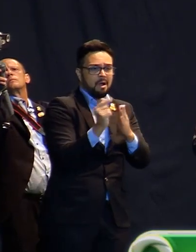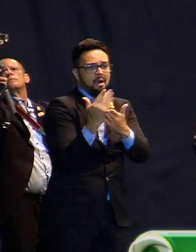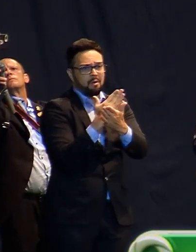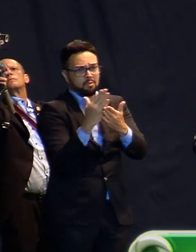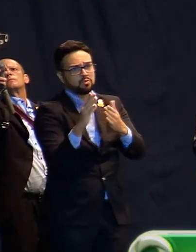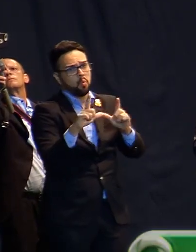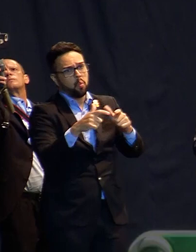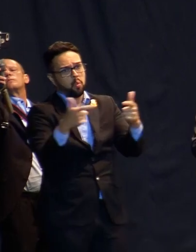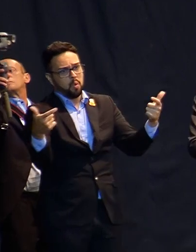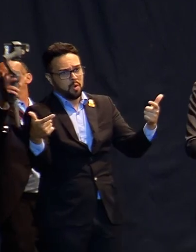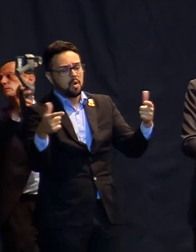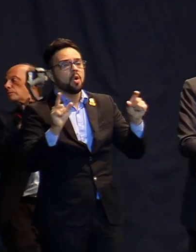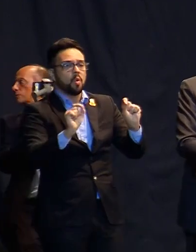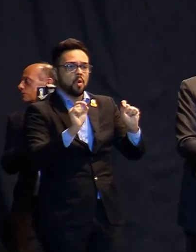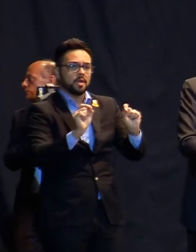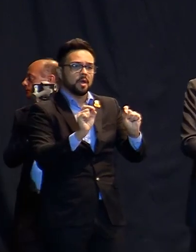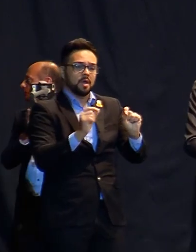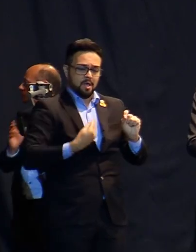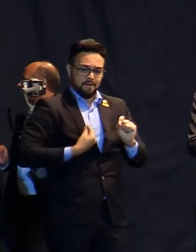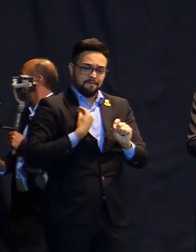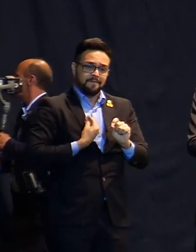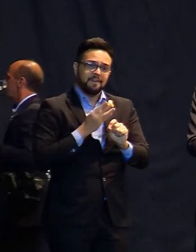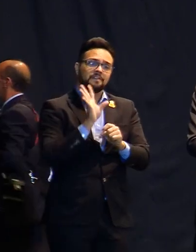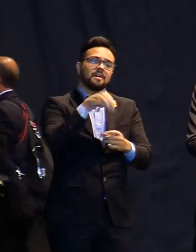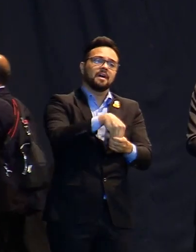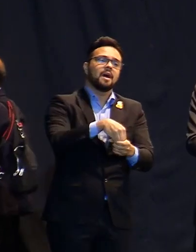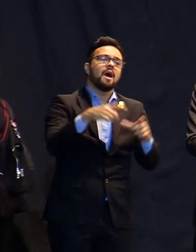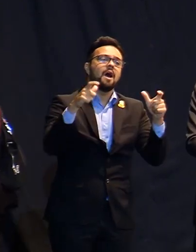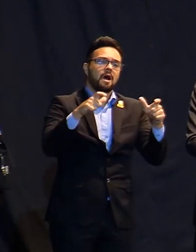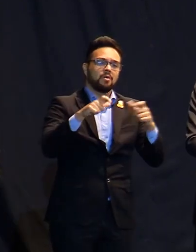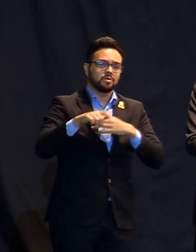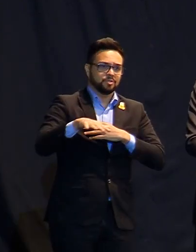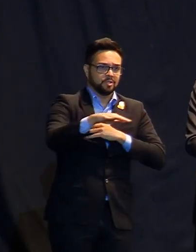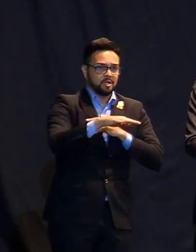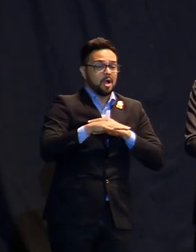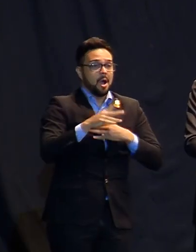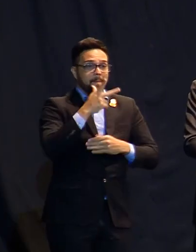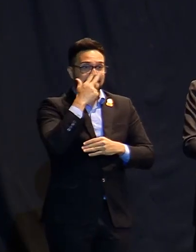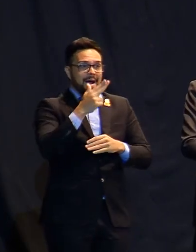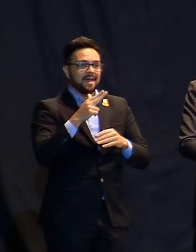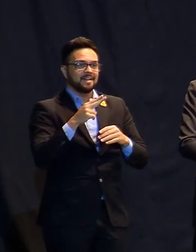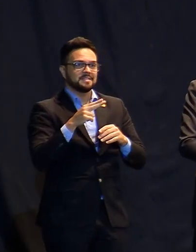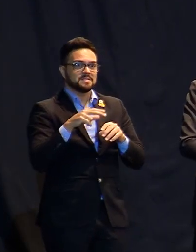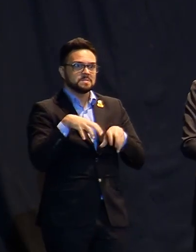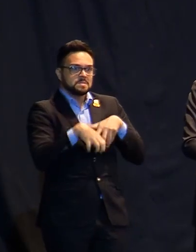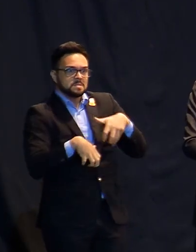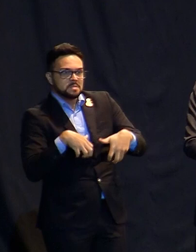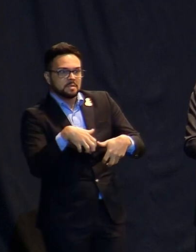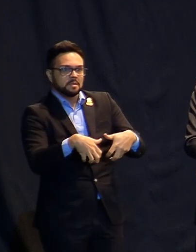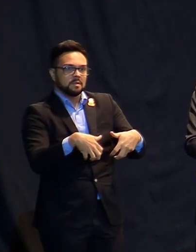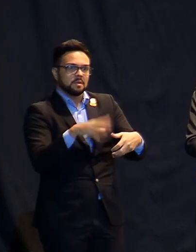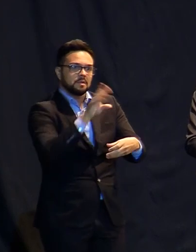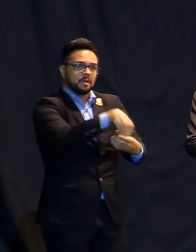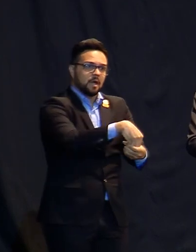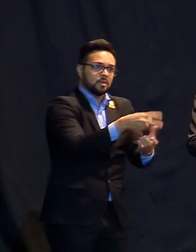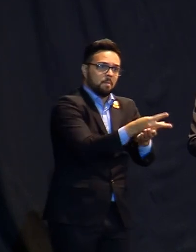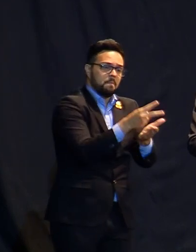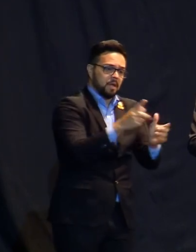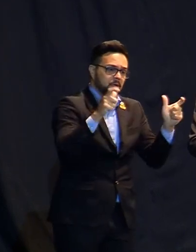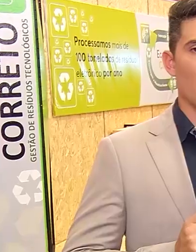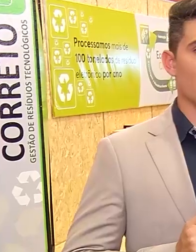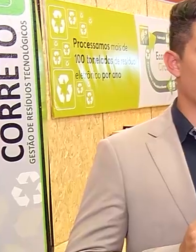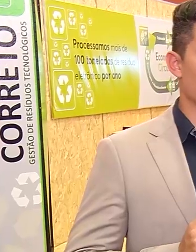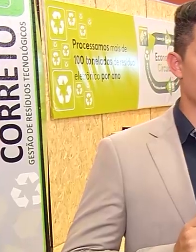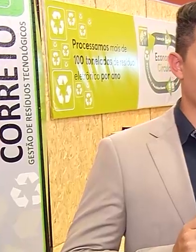parte, vivem ou são condenados a viver como homens pré-históricos dentro de uma terra indígena. Isso tem que